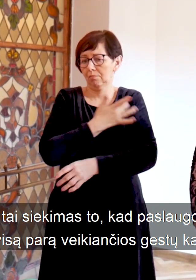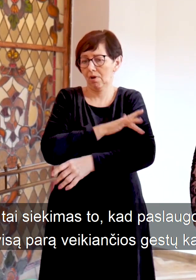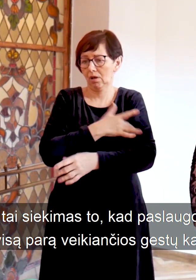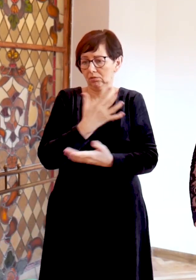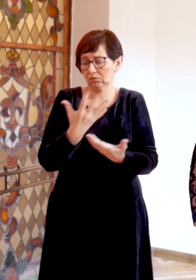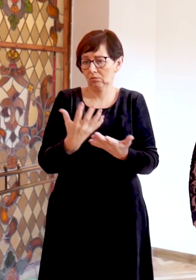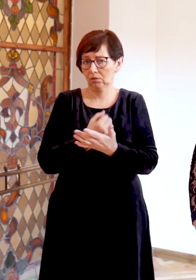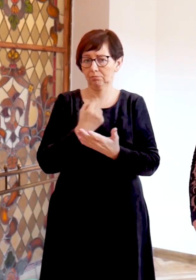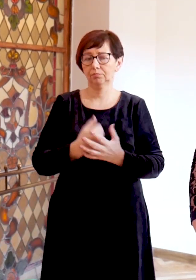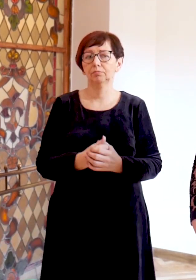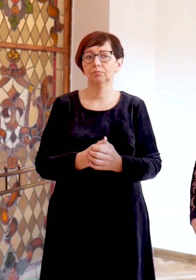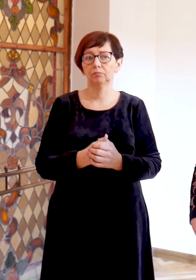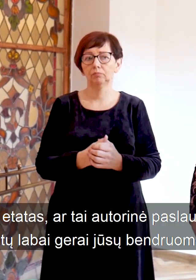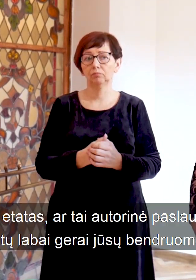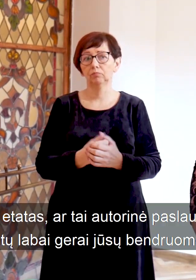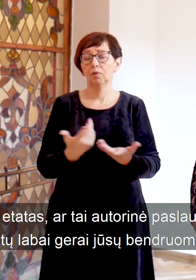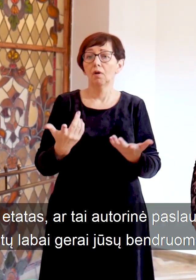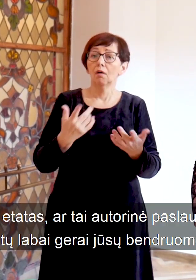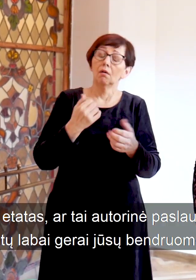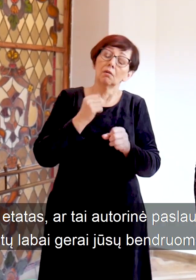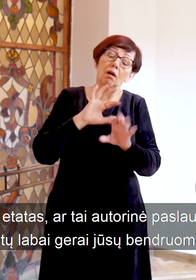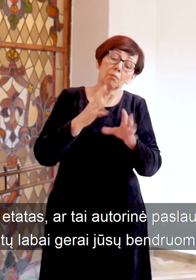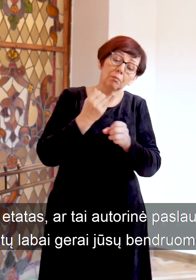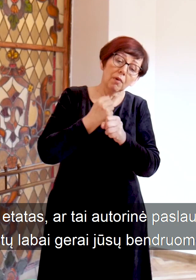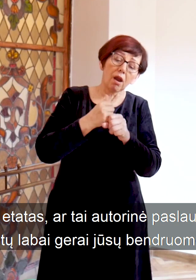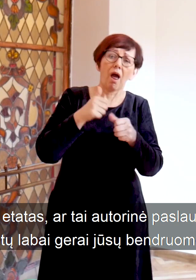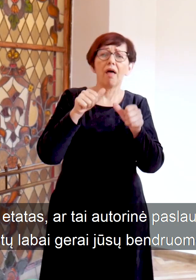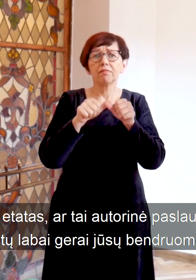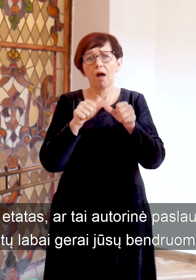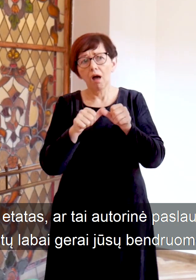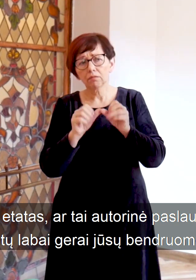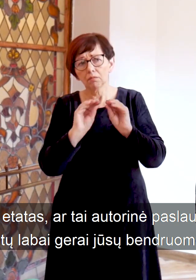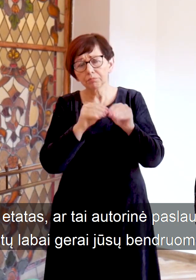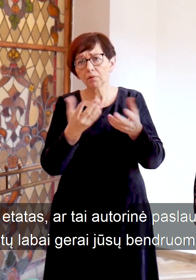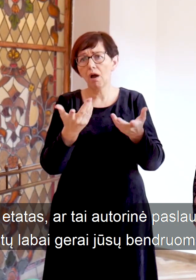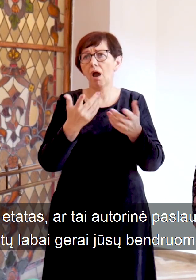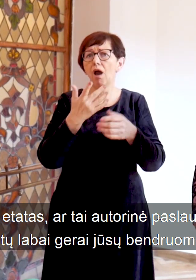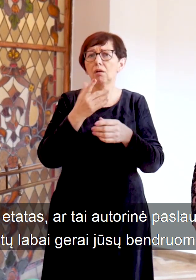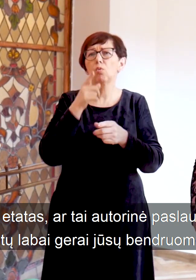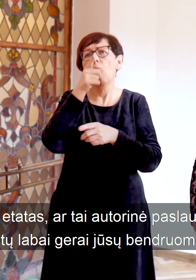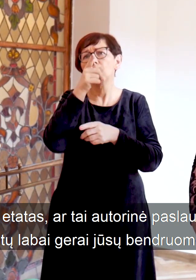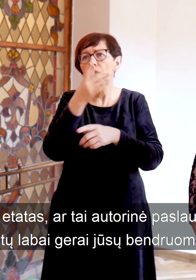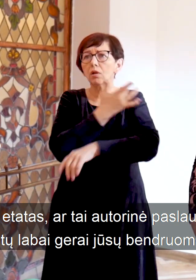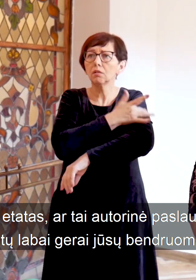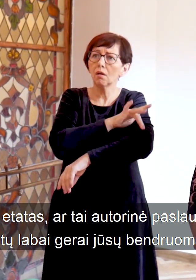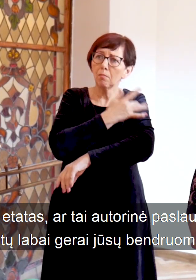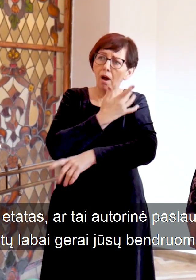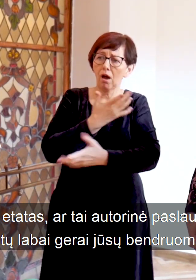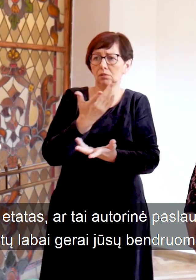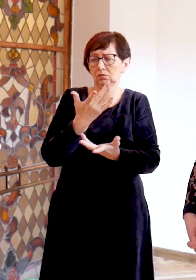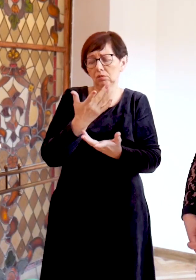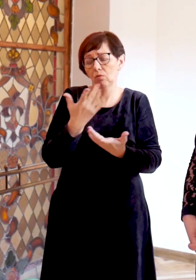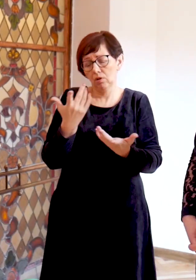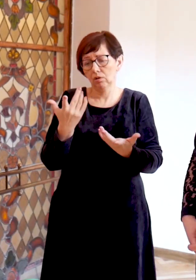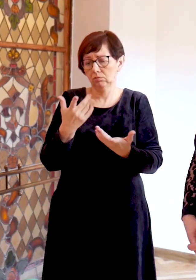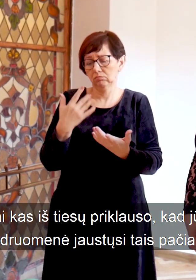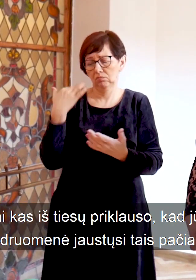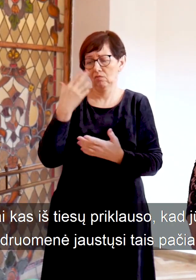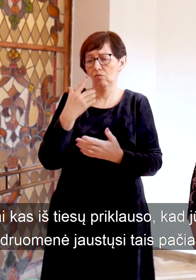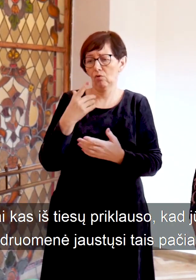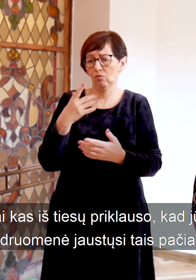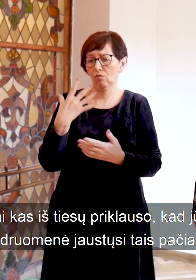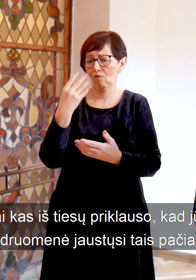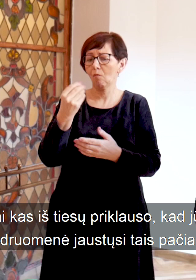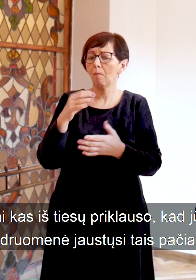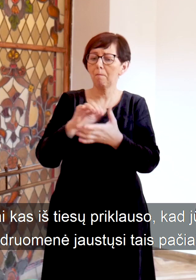vertėjų centre, ar tai etatas, ar tai teikiama nuotolinė paslauga, tai būtų irgi labai gerai mano jūsų bendruomeniai. Na